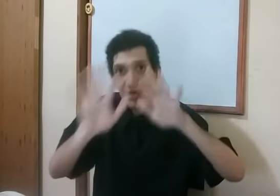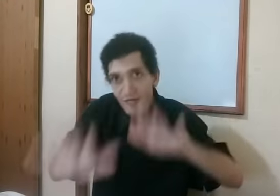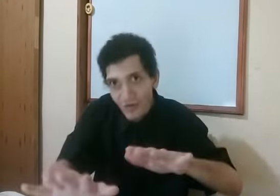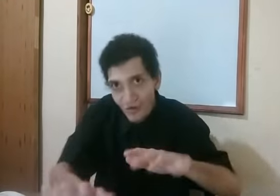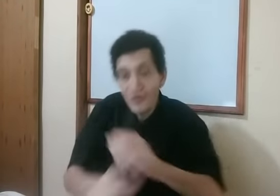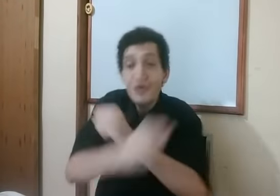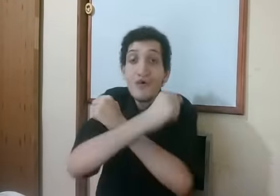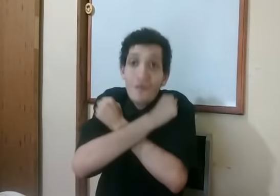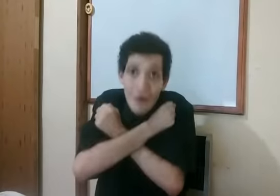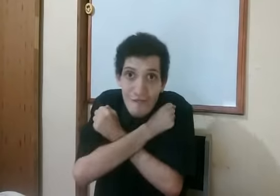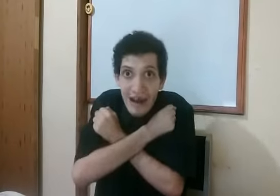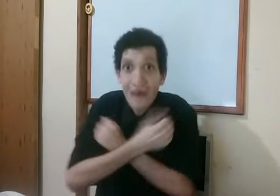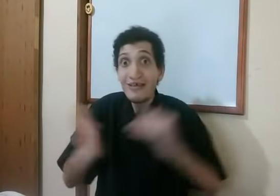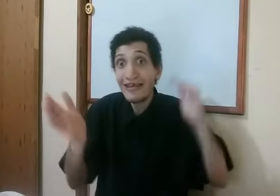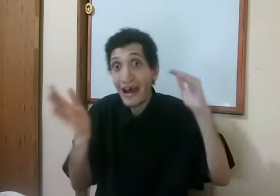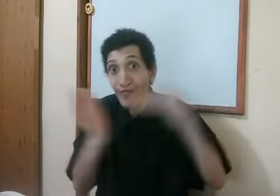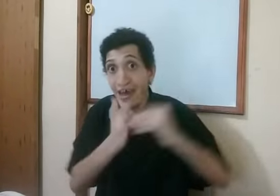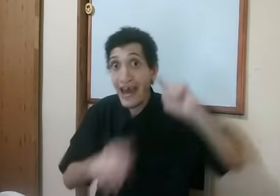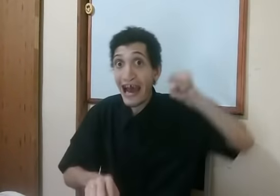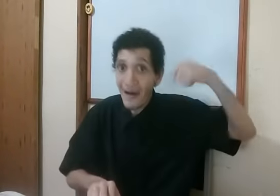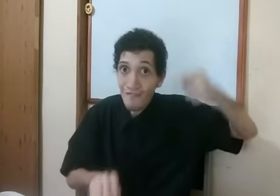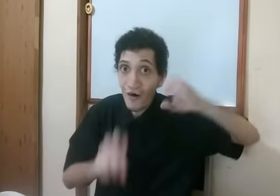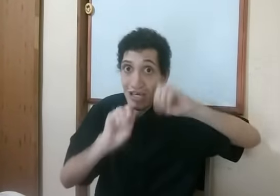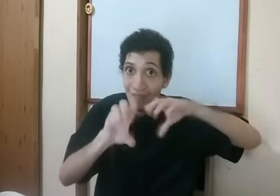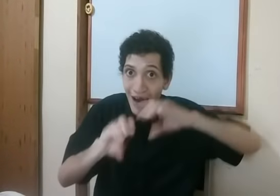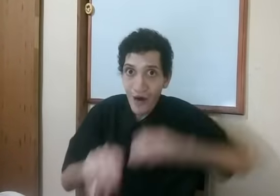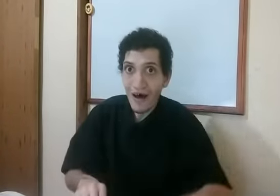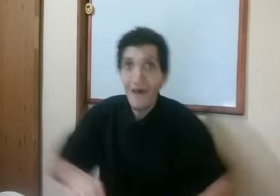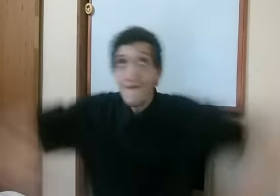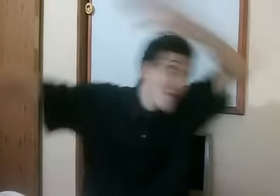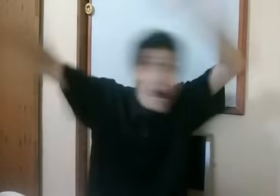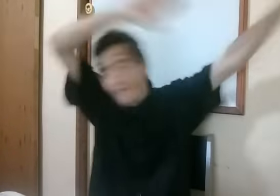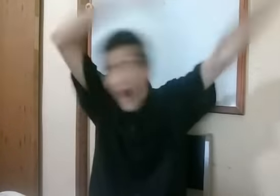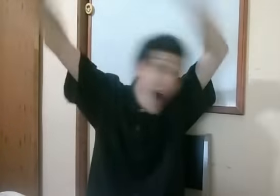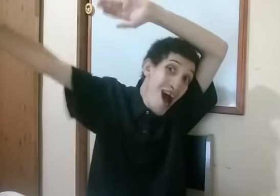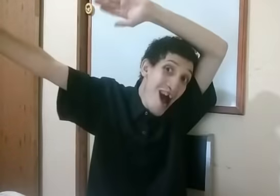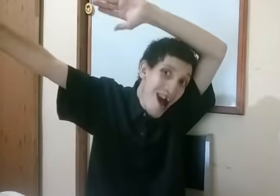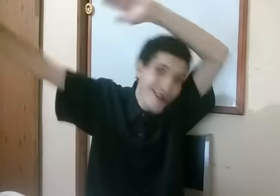abençoe, um abraço e até a próxima aula. Vamos!